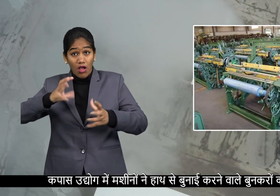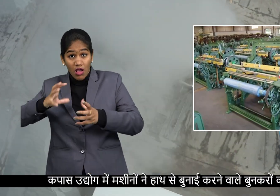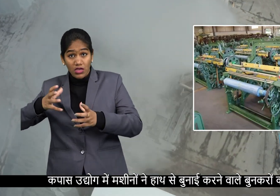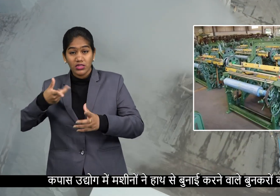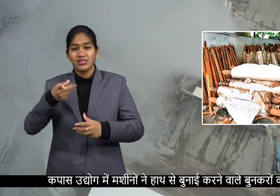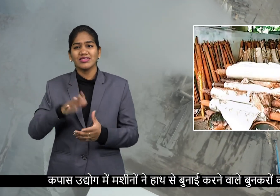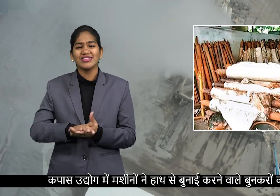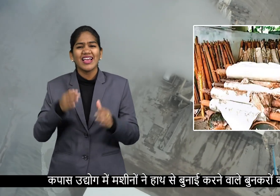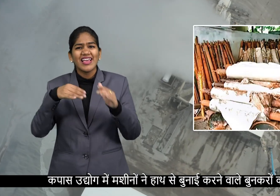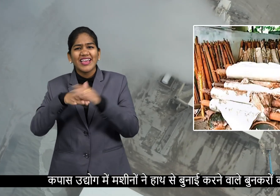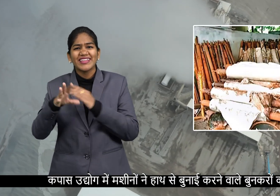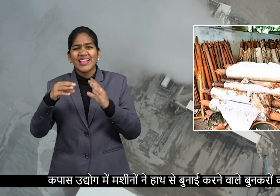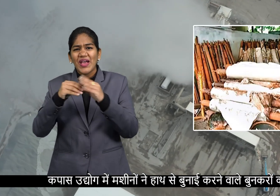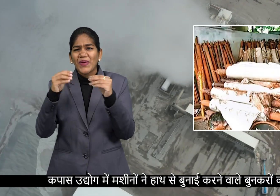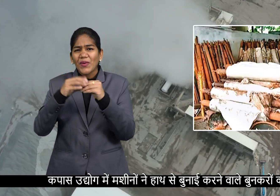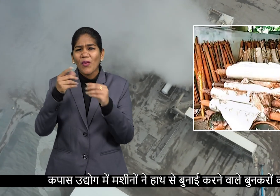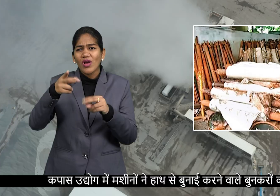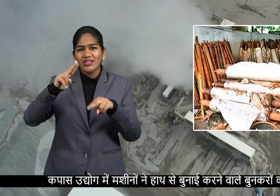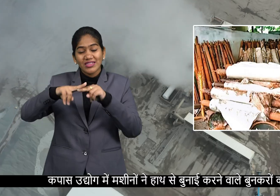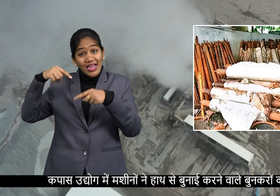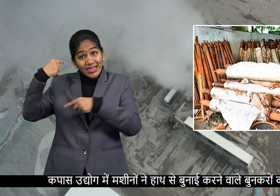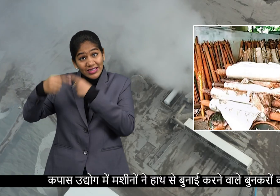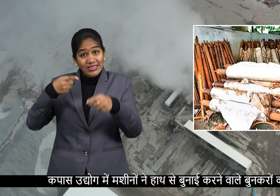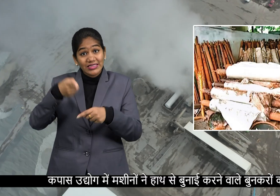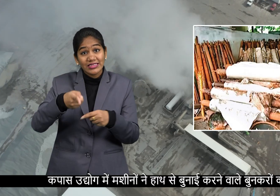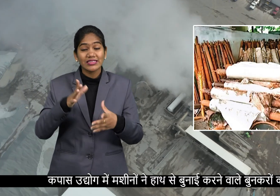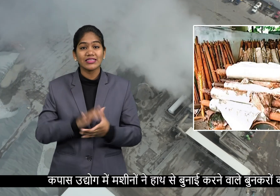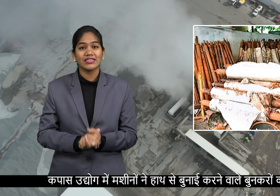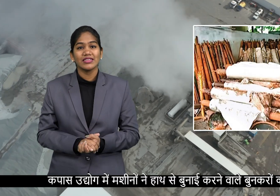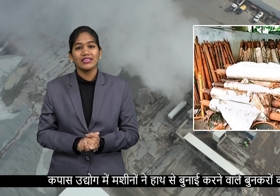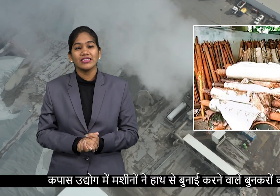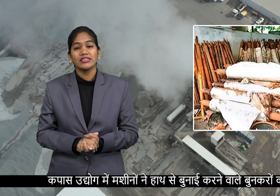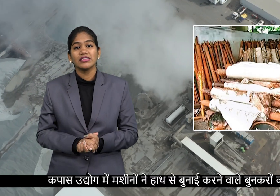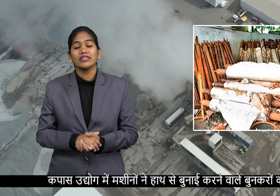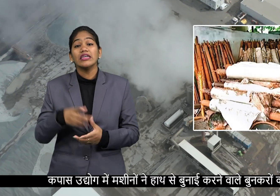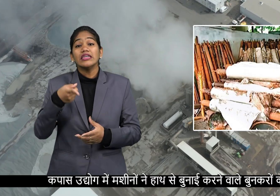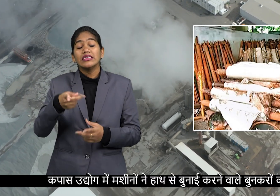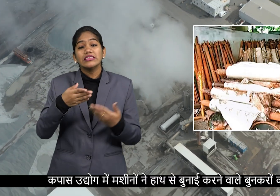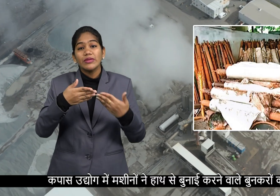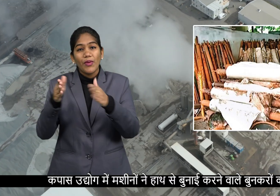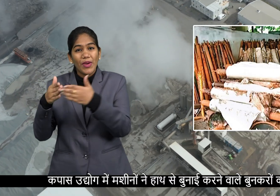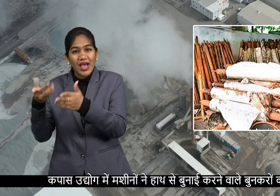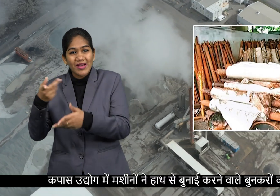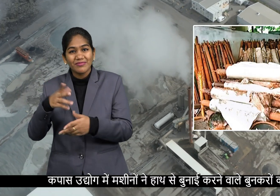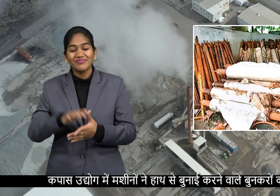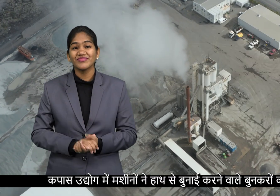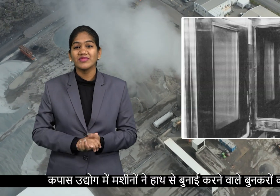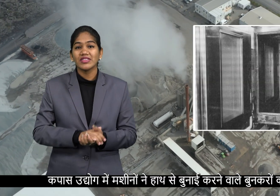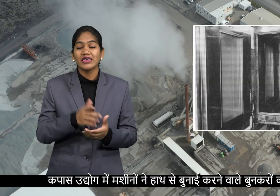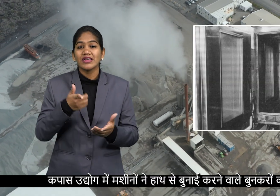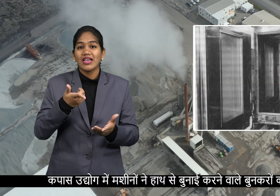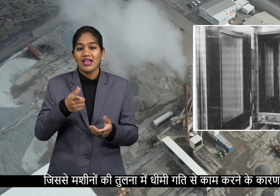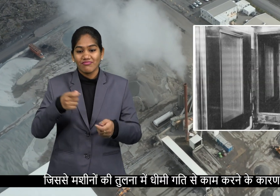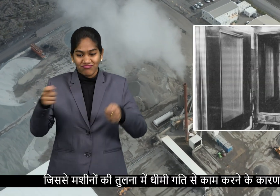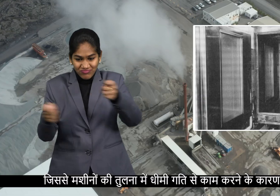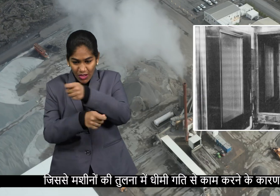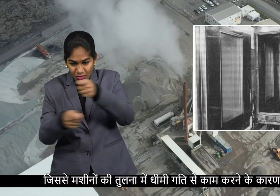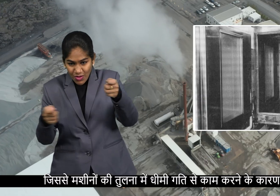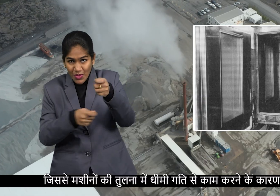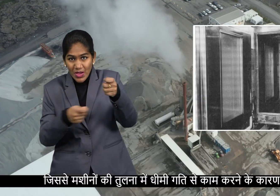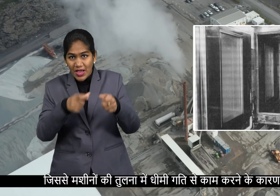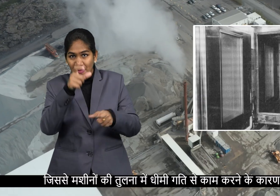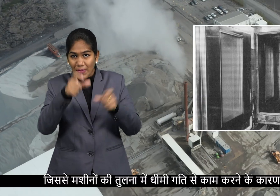कपास उद्योग में मशीनों ने हाथ से बुनाई करने वाले बुनकरों की जगह ले ली,